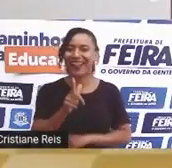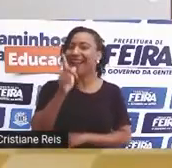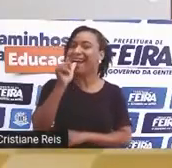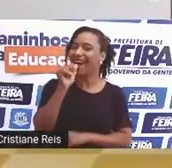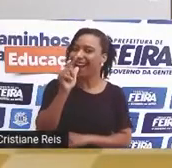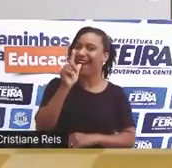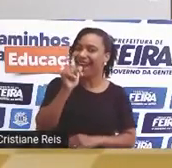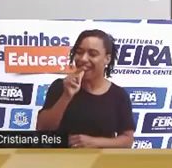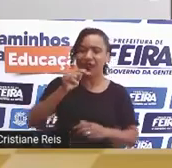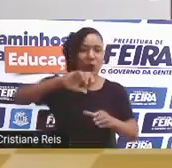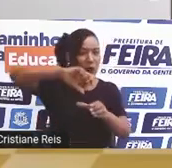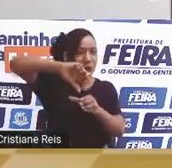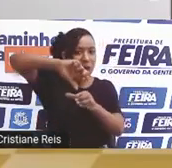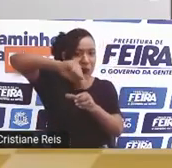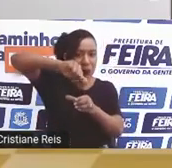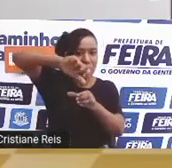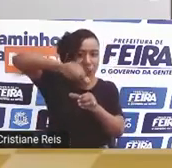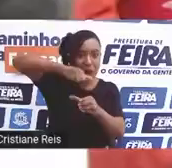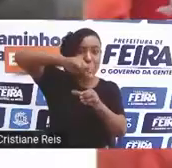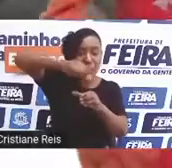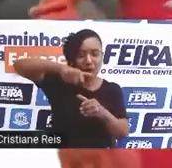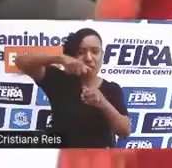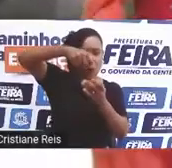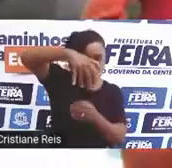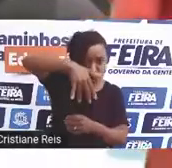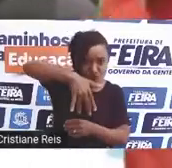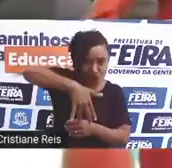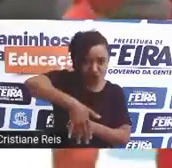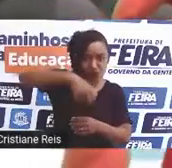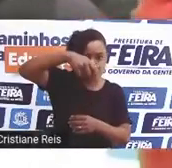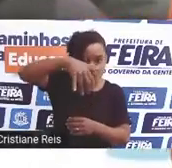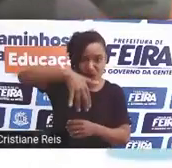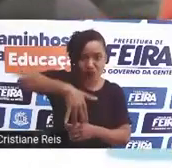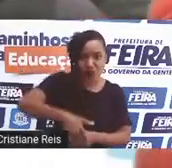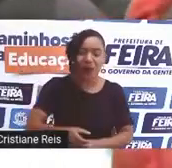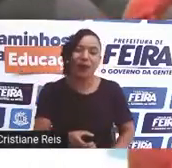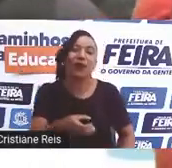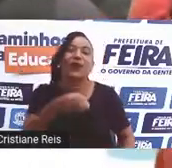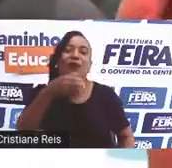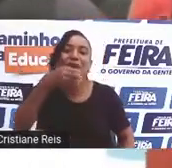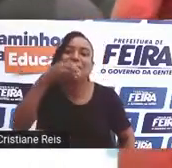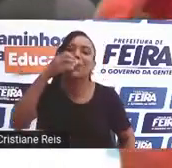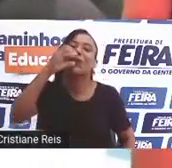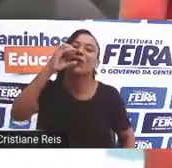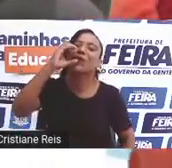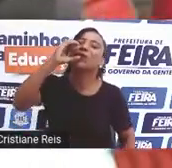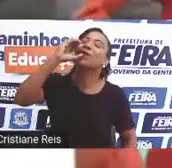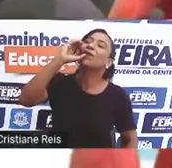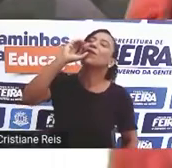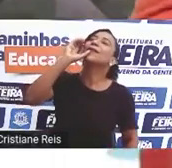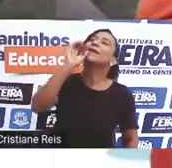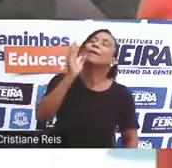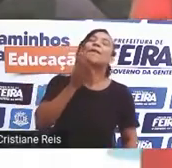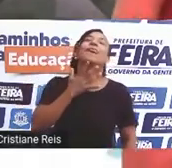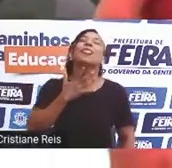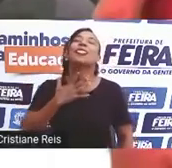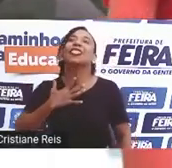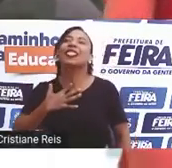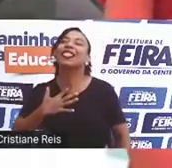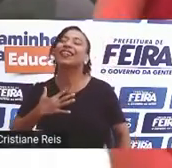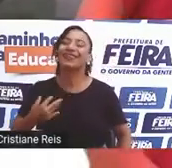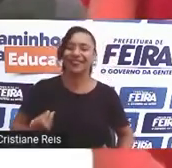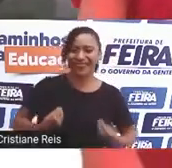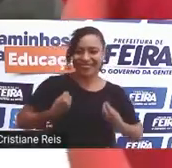a torneira e a água vai correr. Vou beber, vou beber. Sem ela não